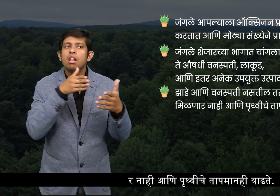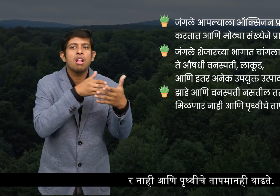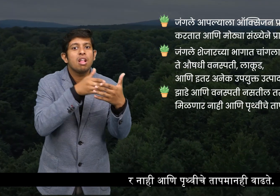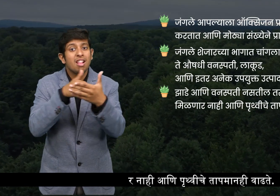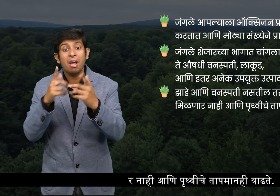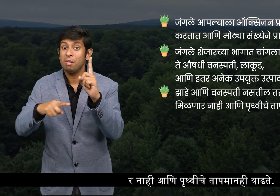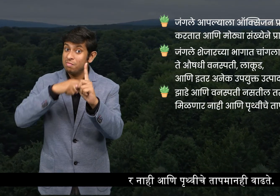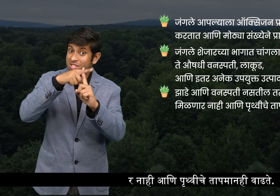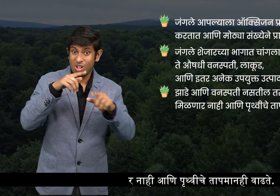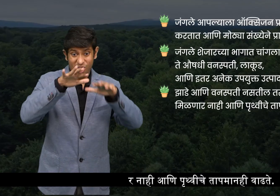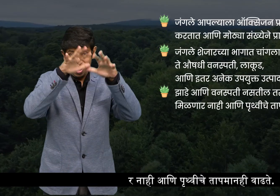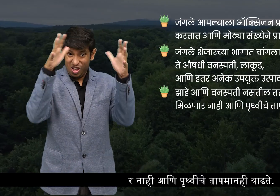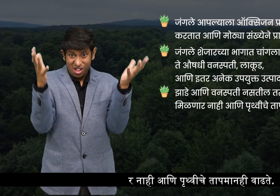तापमानही वाढते.